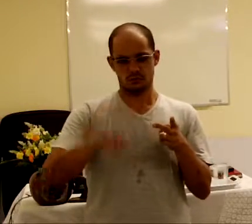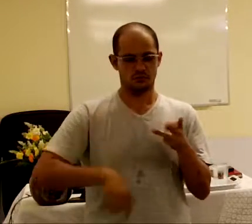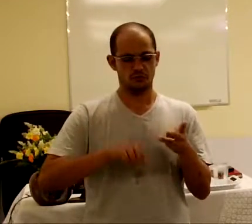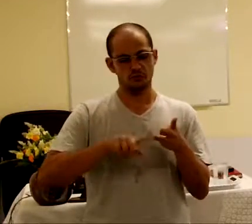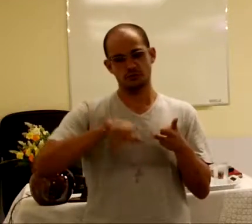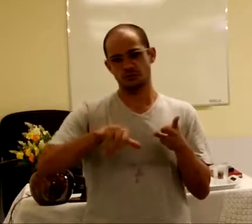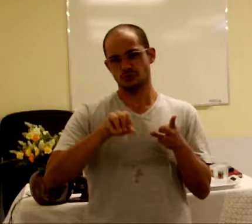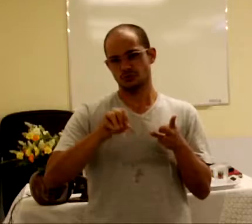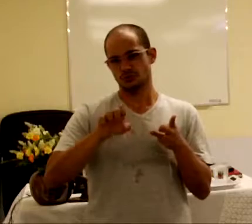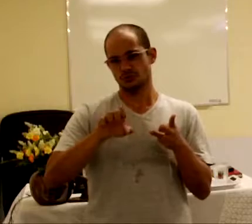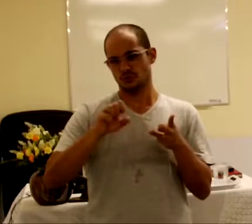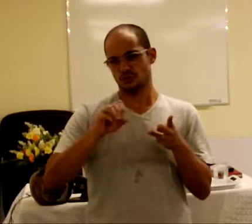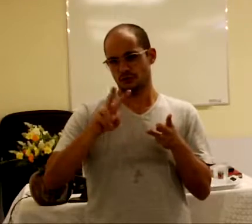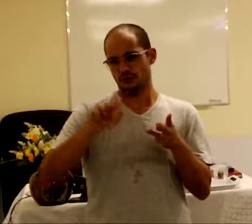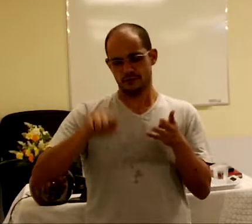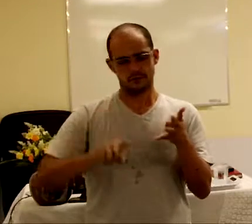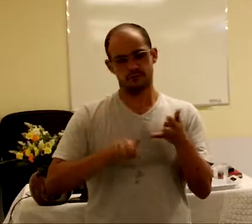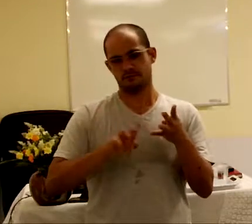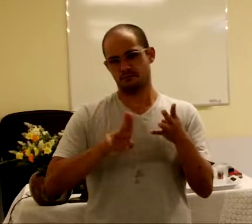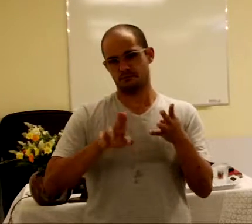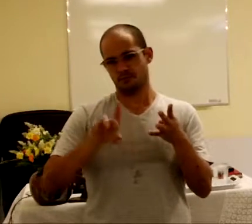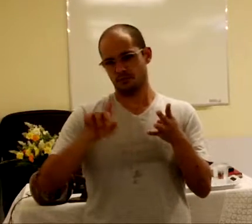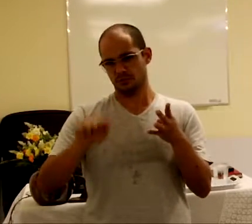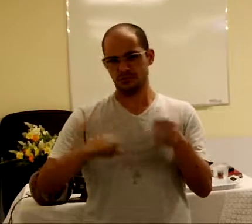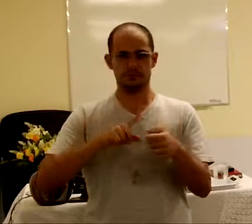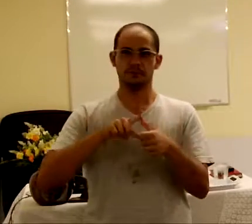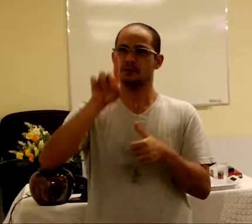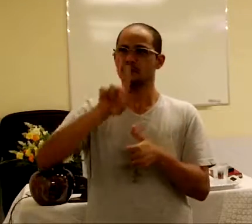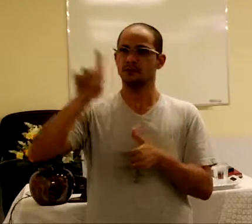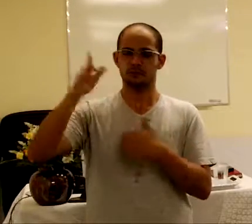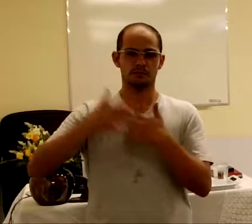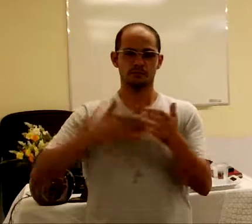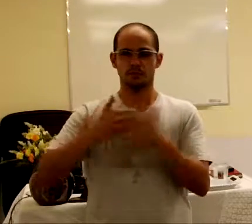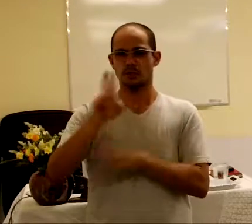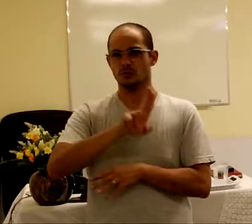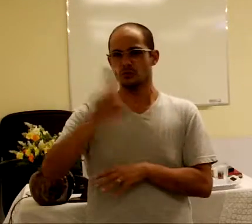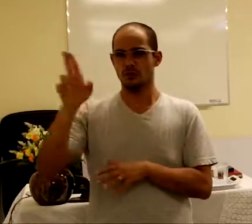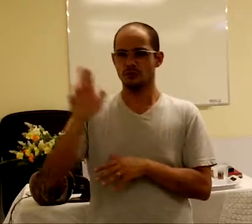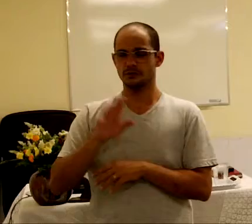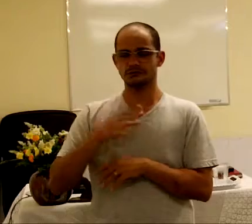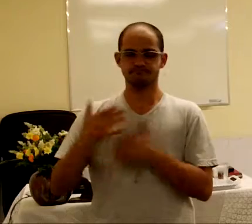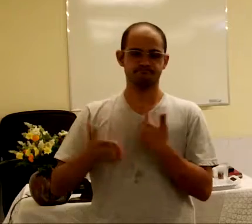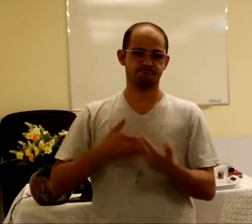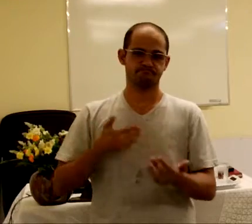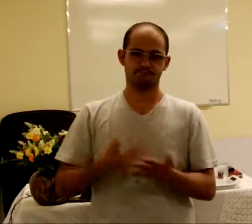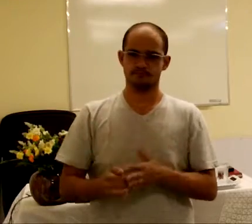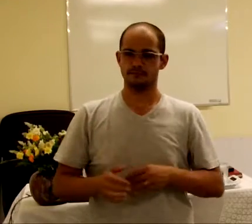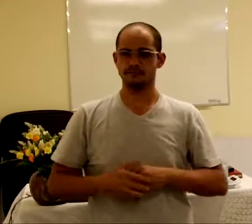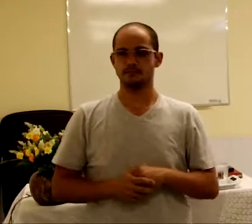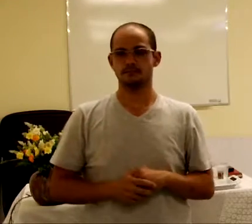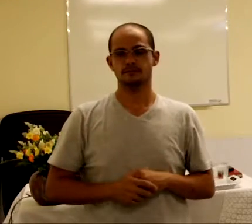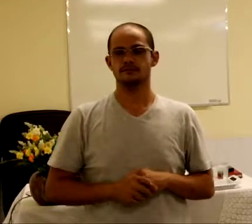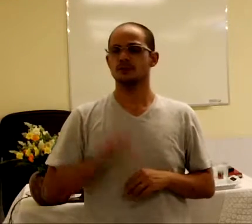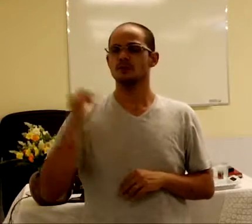Jeová, o que for, Buda, o que for, Deus, isso não tem problema. O nome não importa. Né?